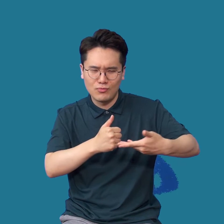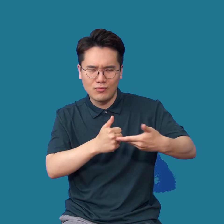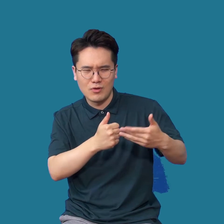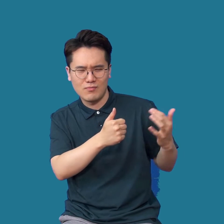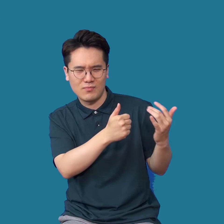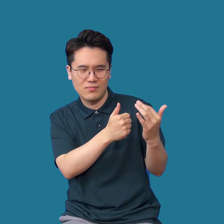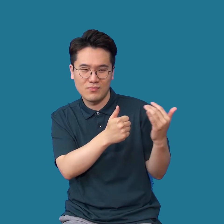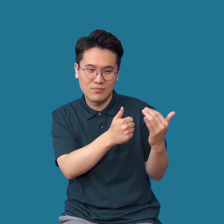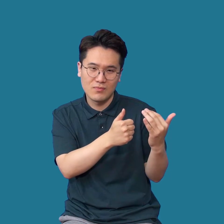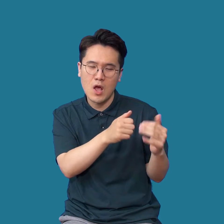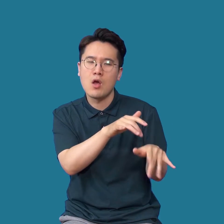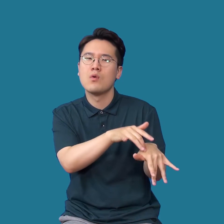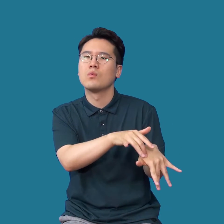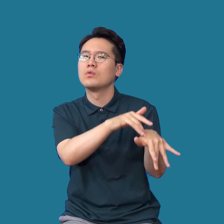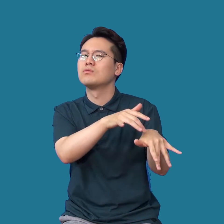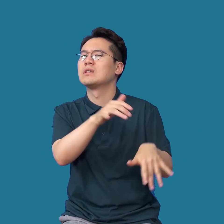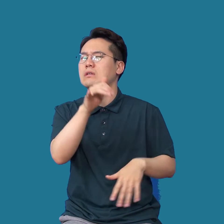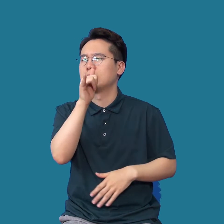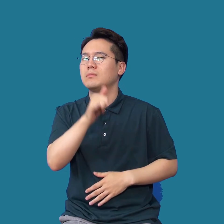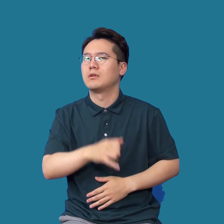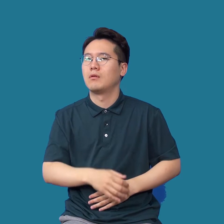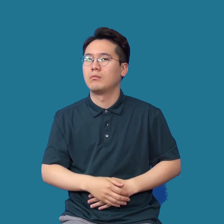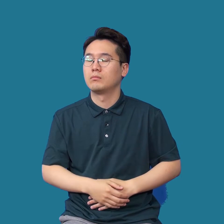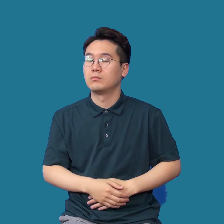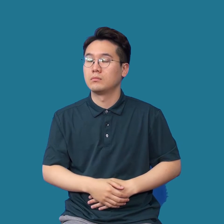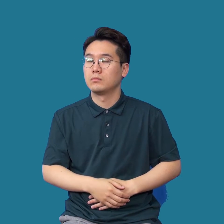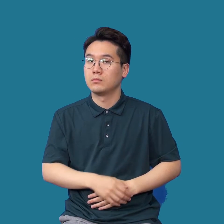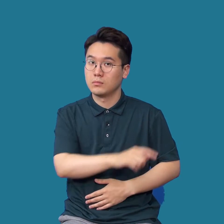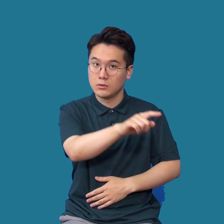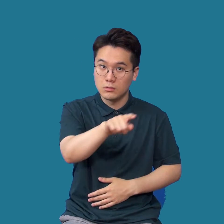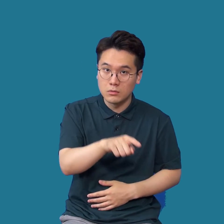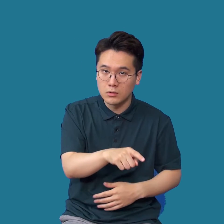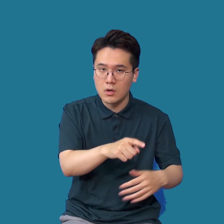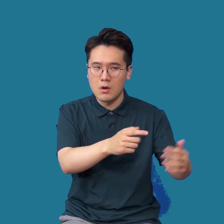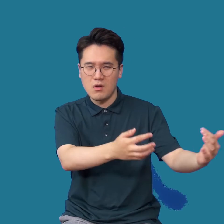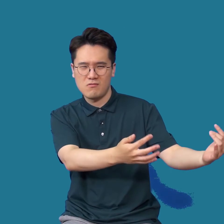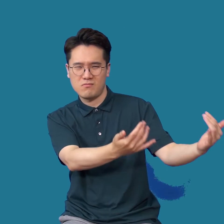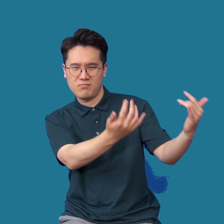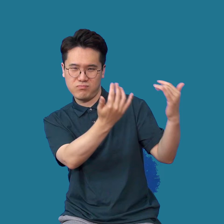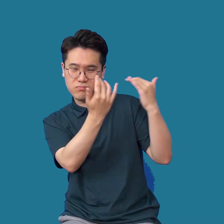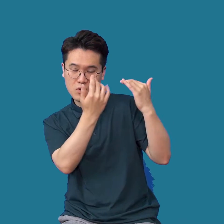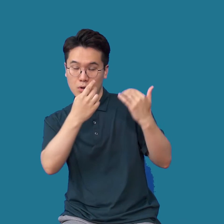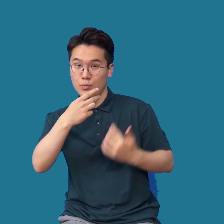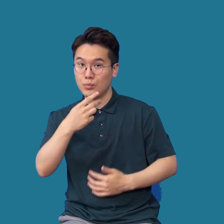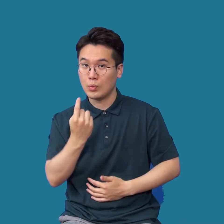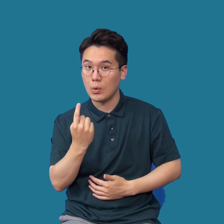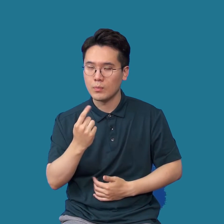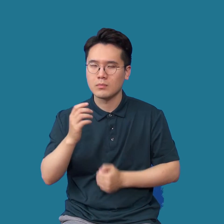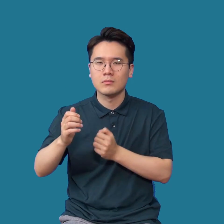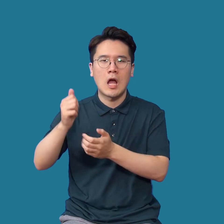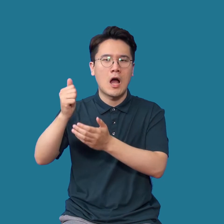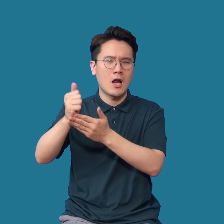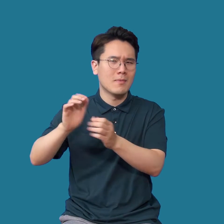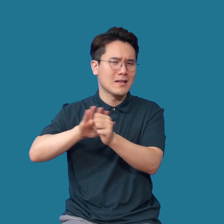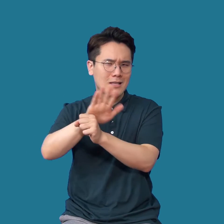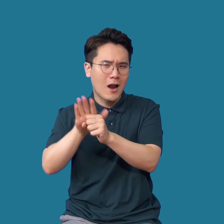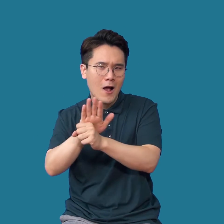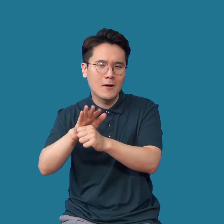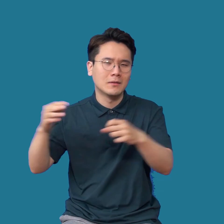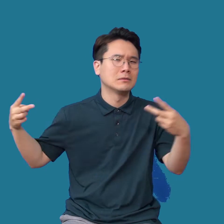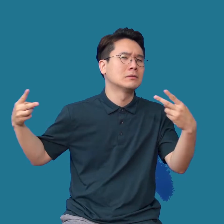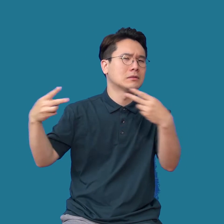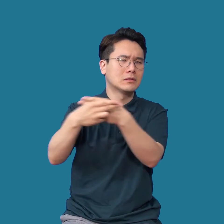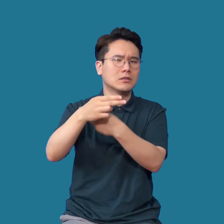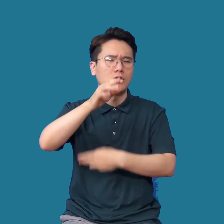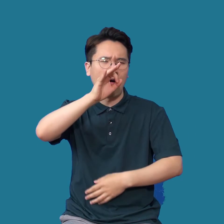있습니다. 그 원수가 덮쳐와도 하나님의 사랑에서 끊어지지 않는다라고 말할 수